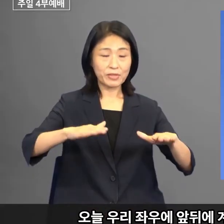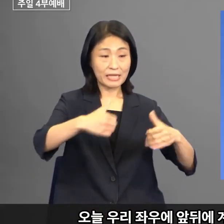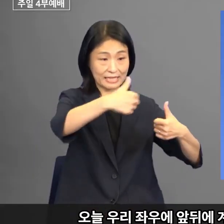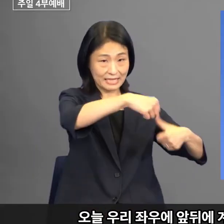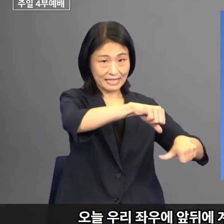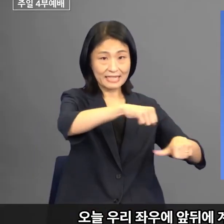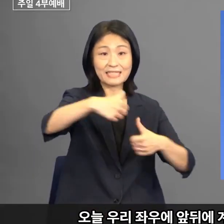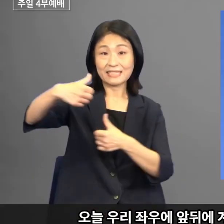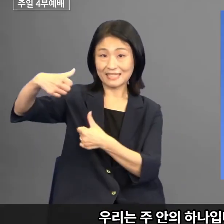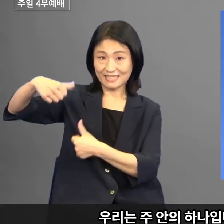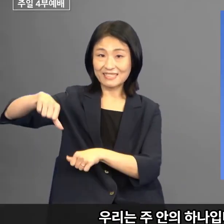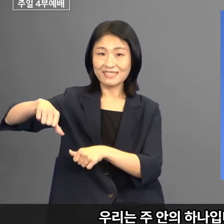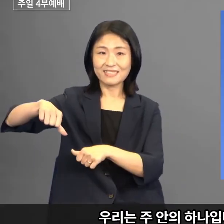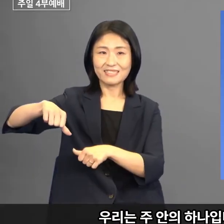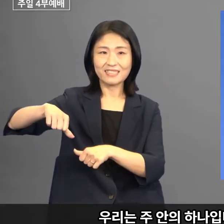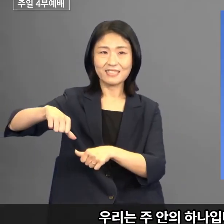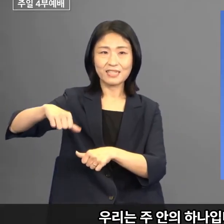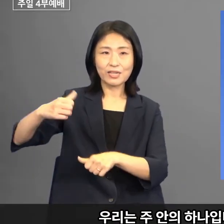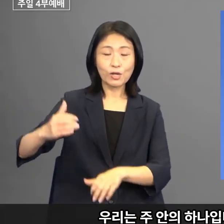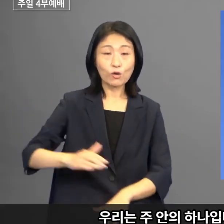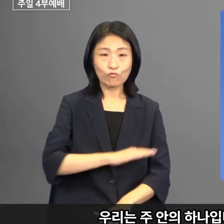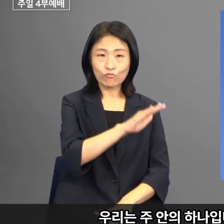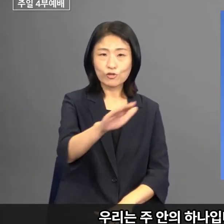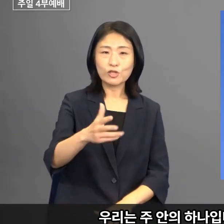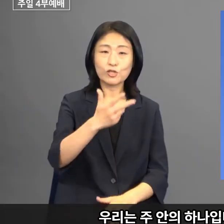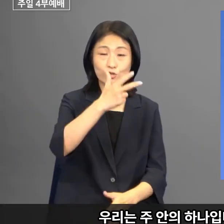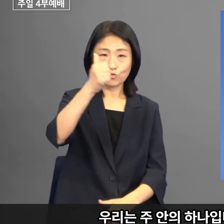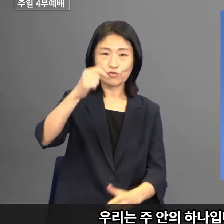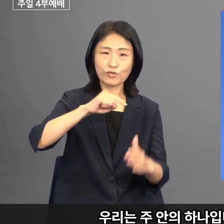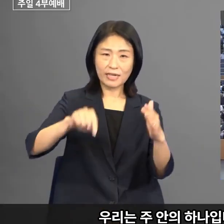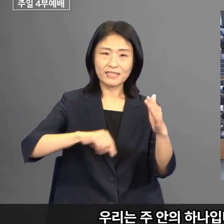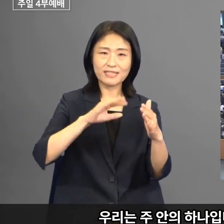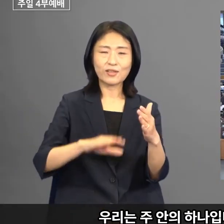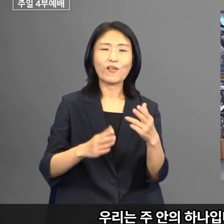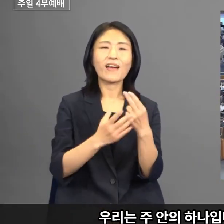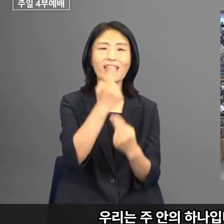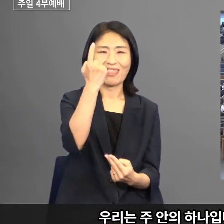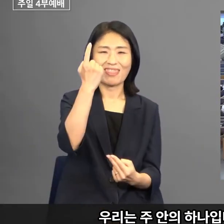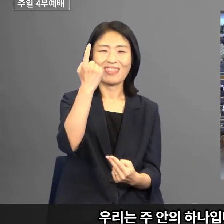앞뒤에 계신 분들에게 인사하겠습니다. 우리는 주 안에 하나입니다. 우리 인사하겠습니다.